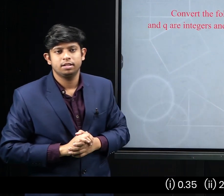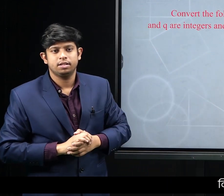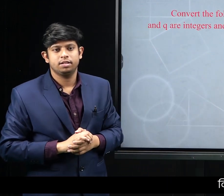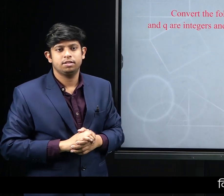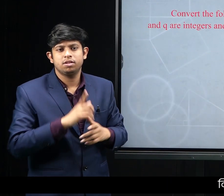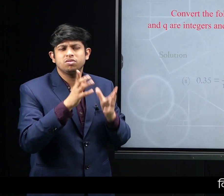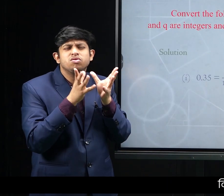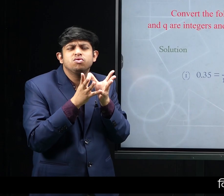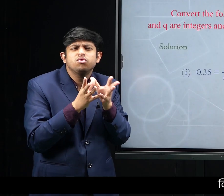विलयन